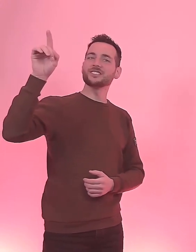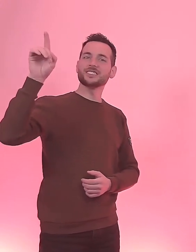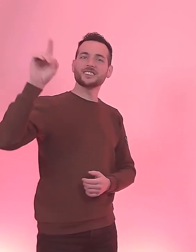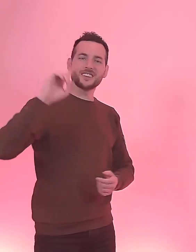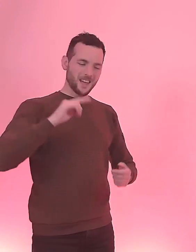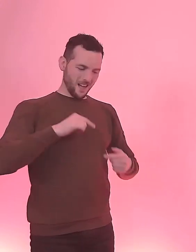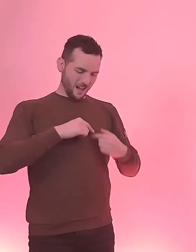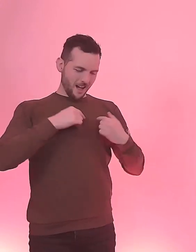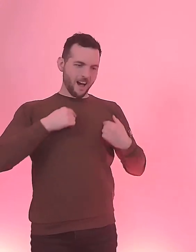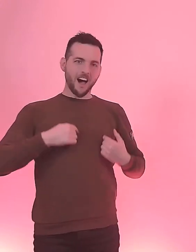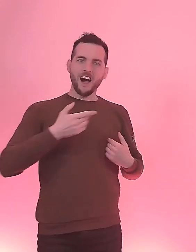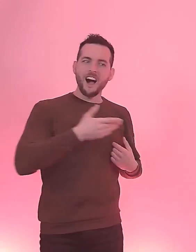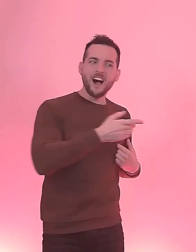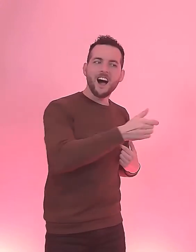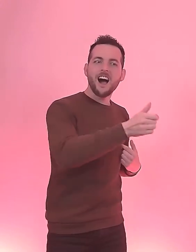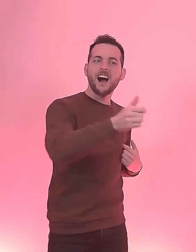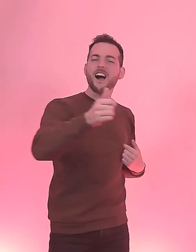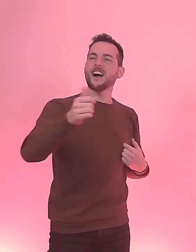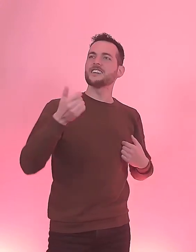china